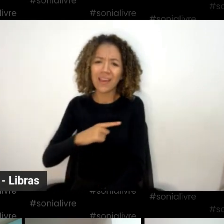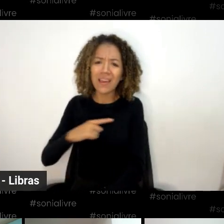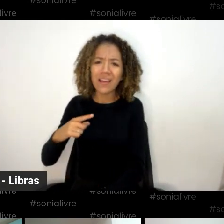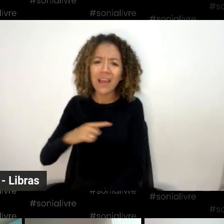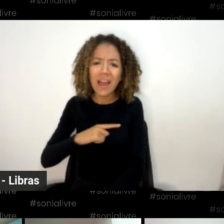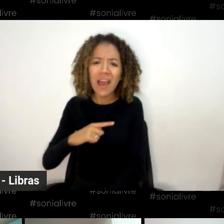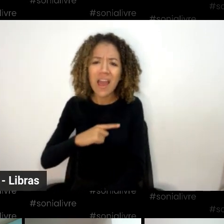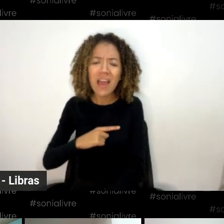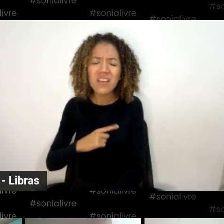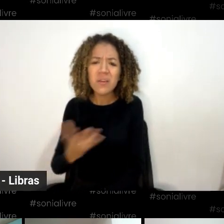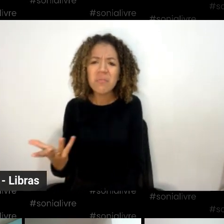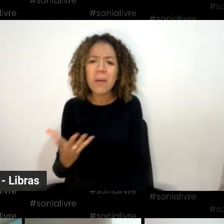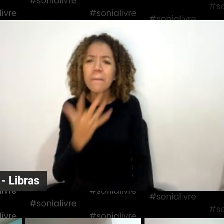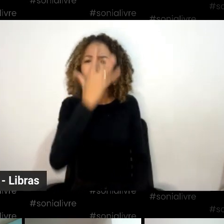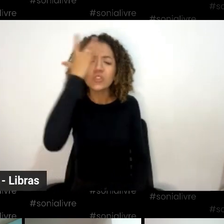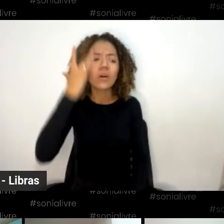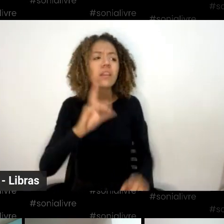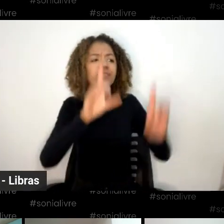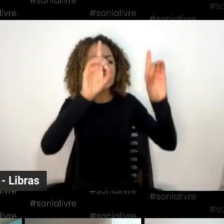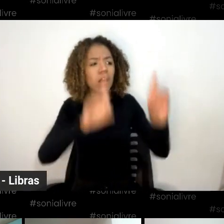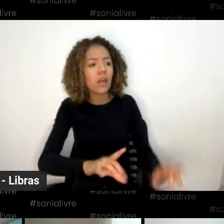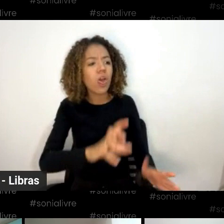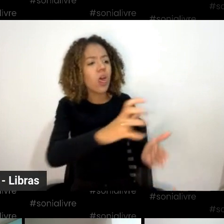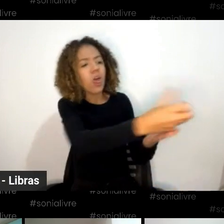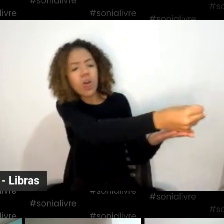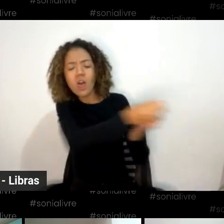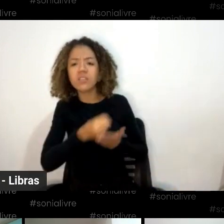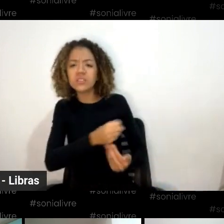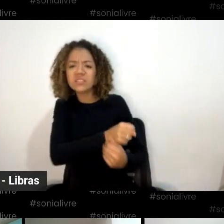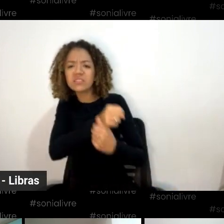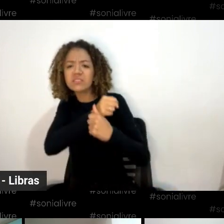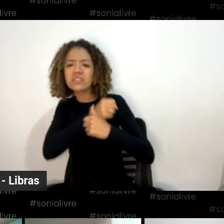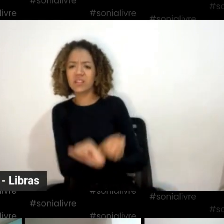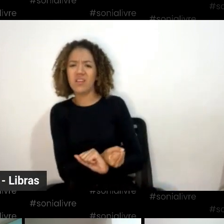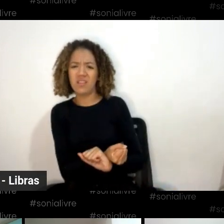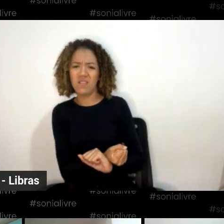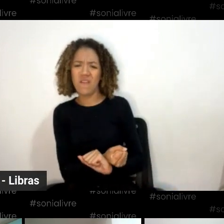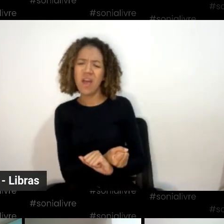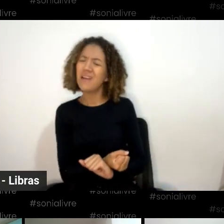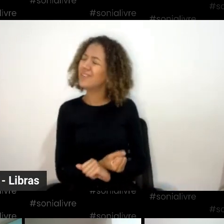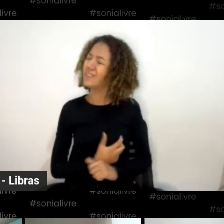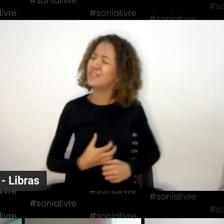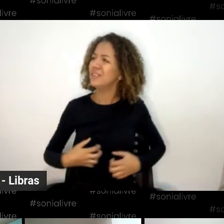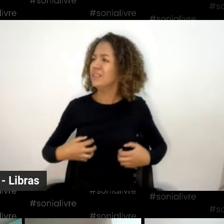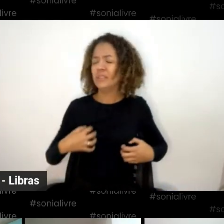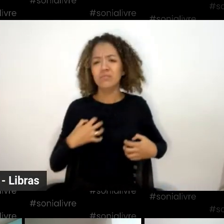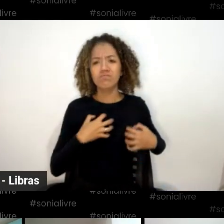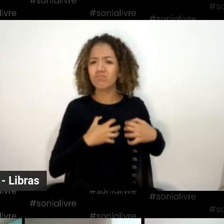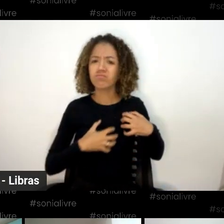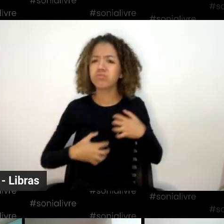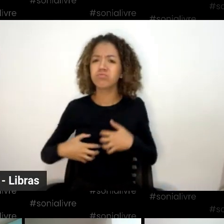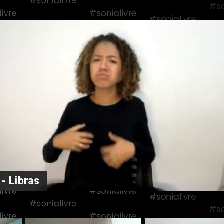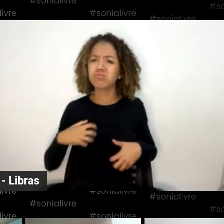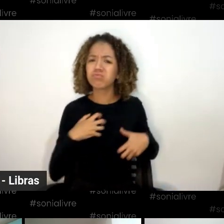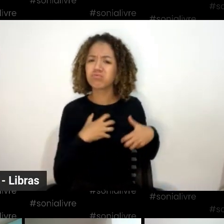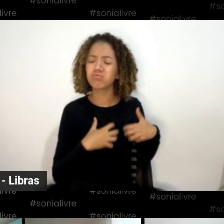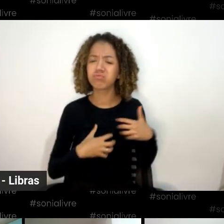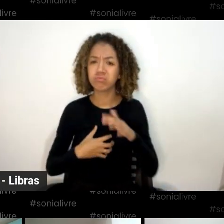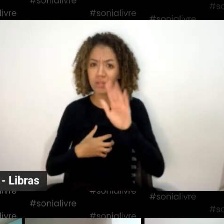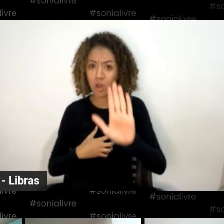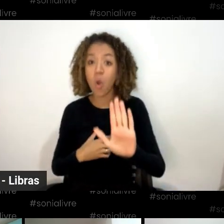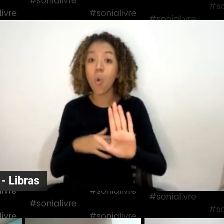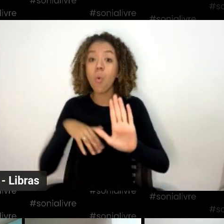escravizar uma pessoa com deficiência. Isso é revoltante, é cruel. Então, quando a Fenatrade